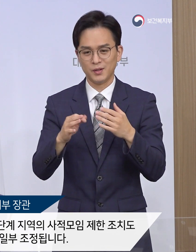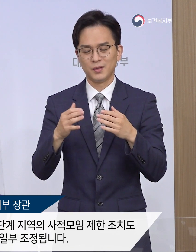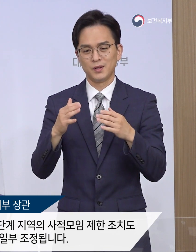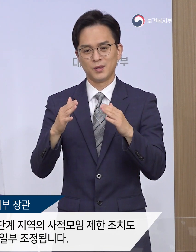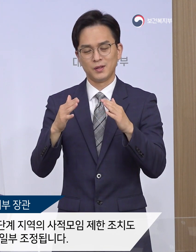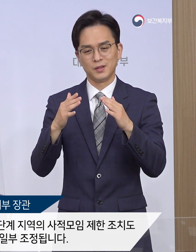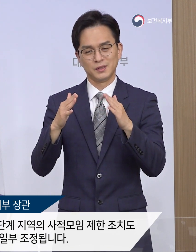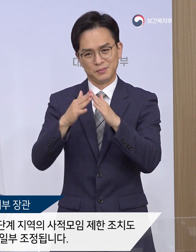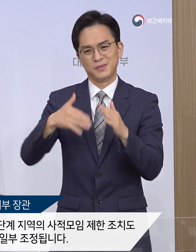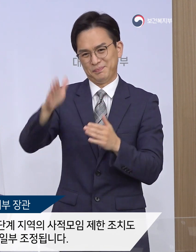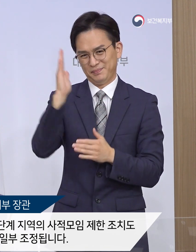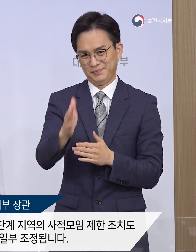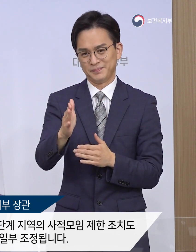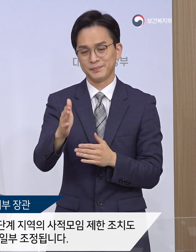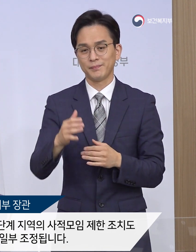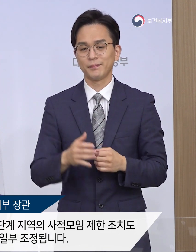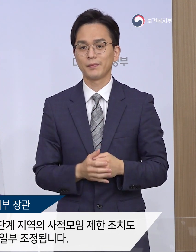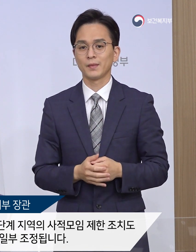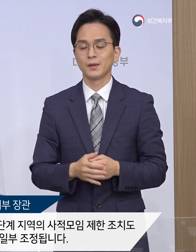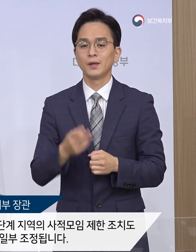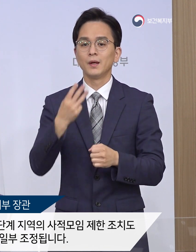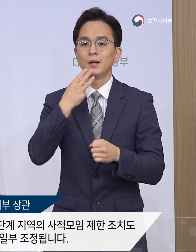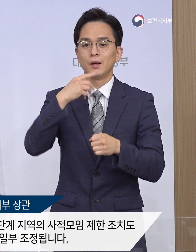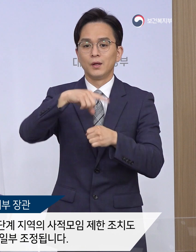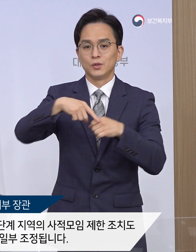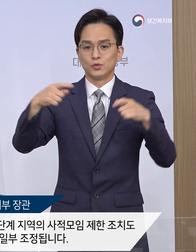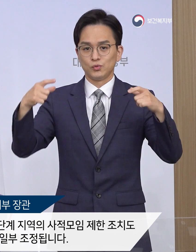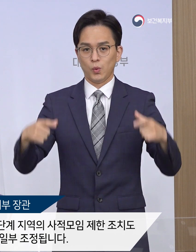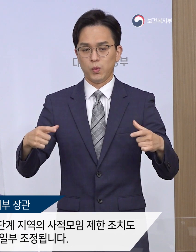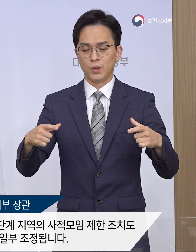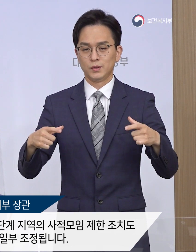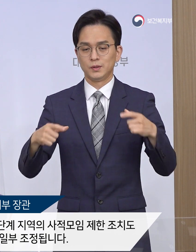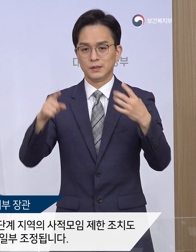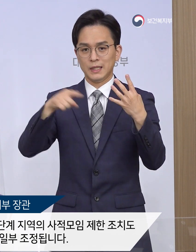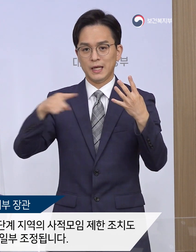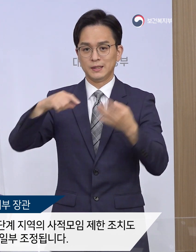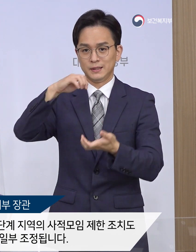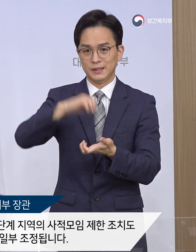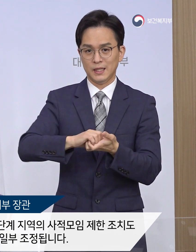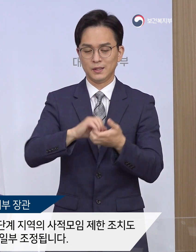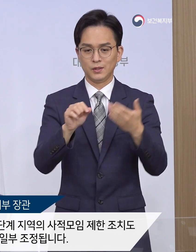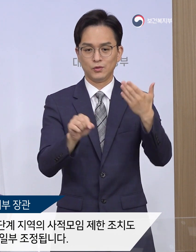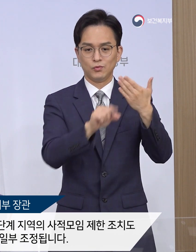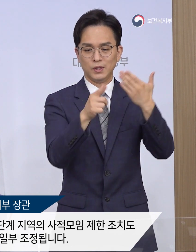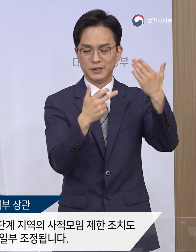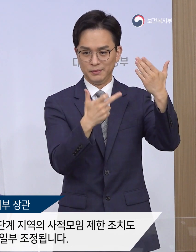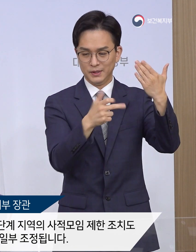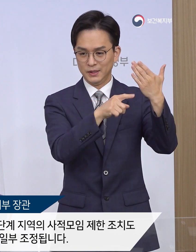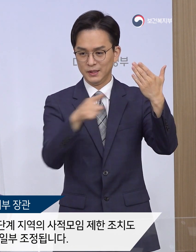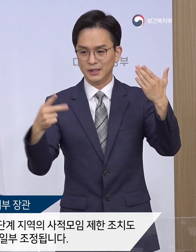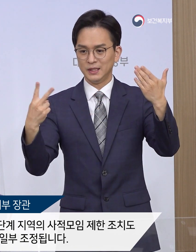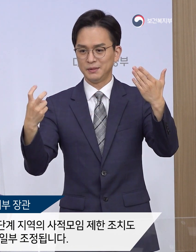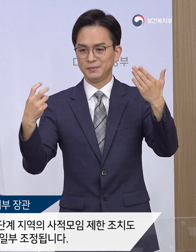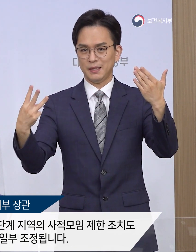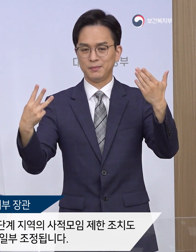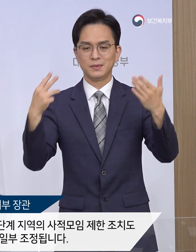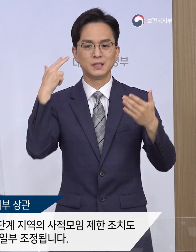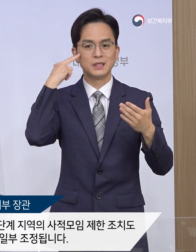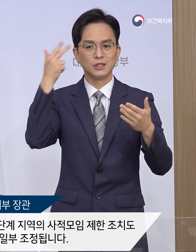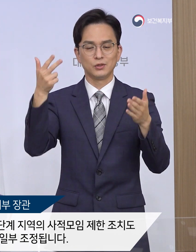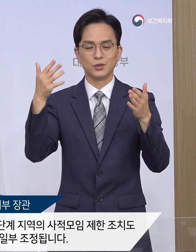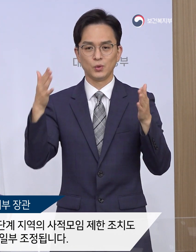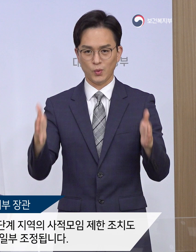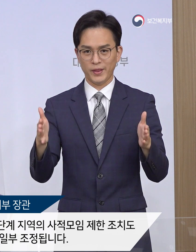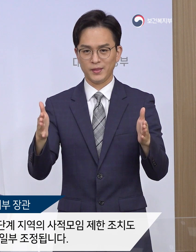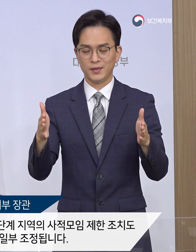등 4단계 지역의 사적 모임 제한 조치도 9월 17일부터 9월 23일까지 일주일간,